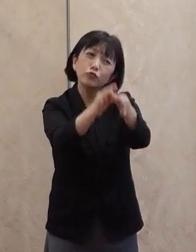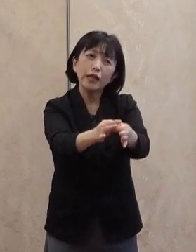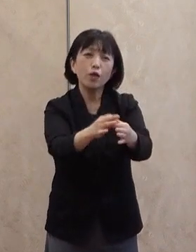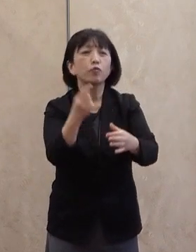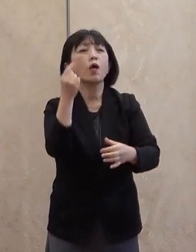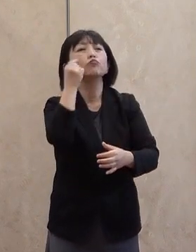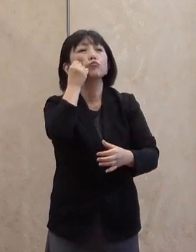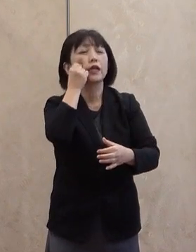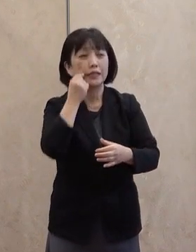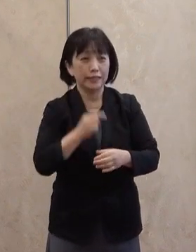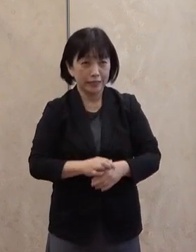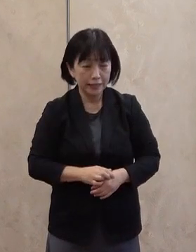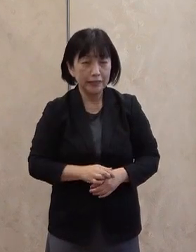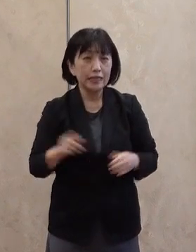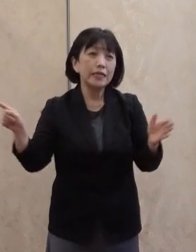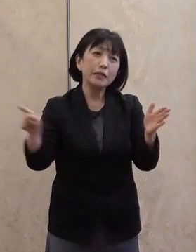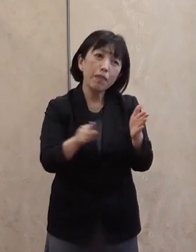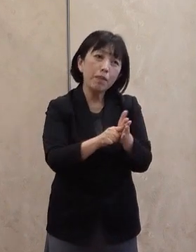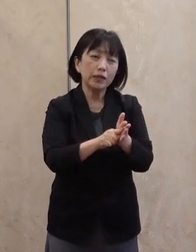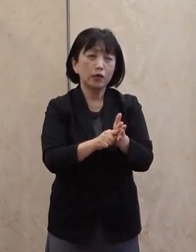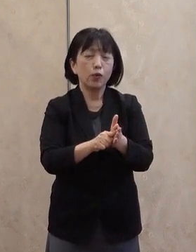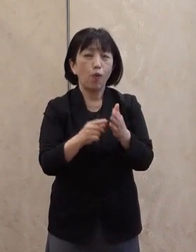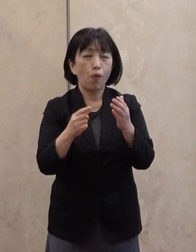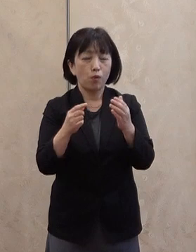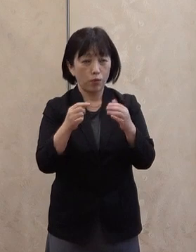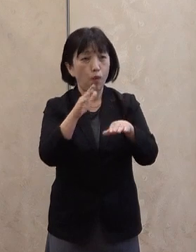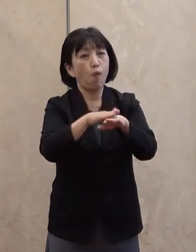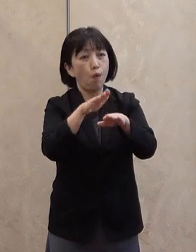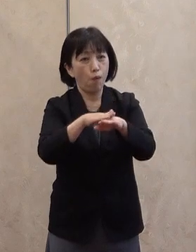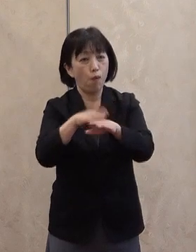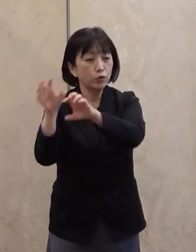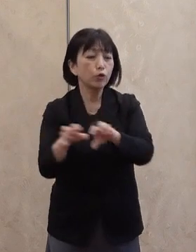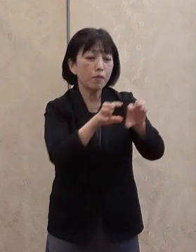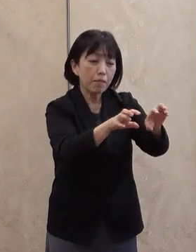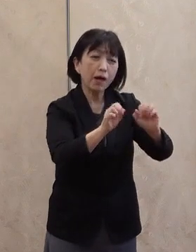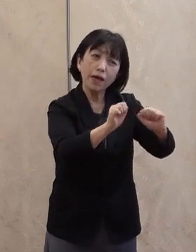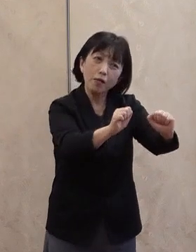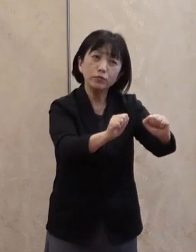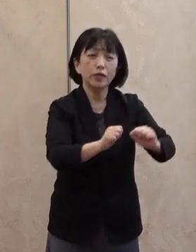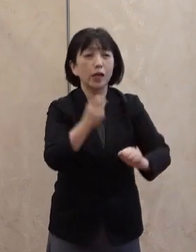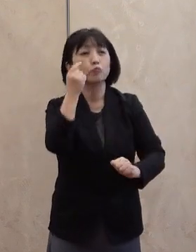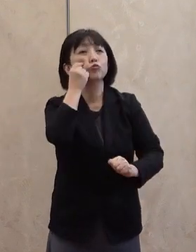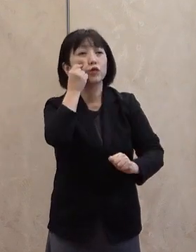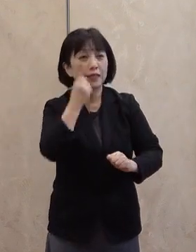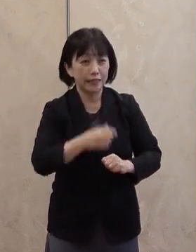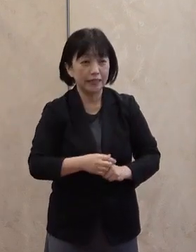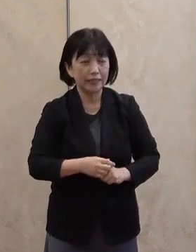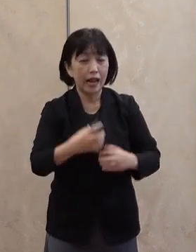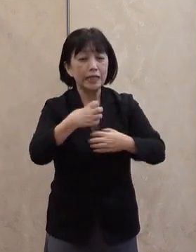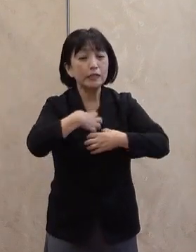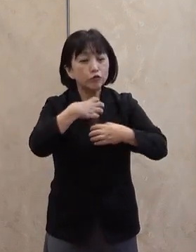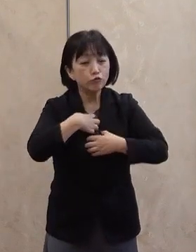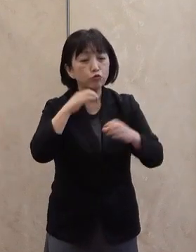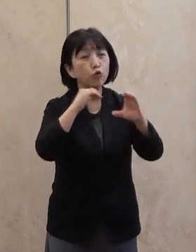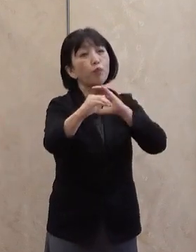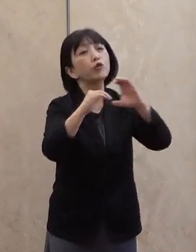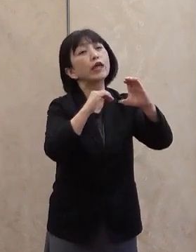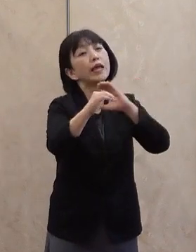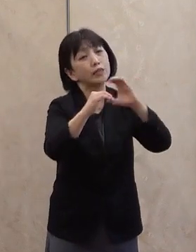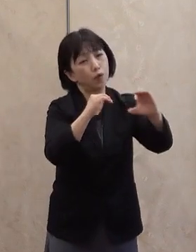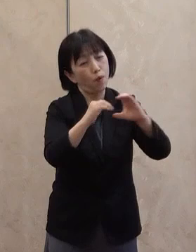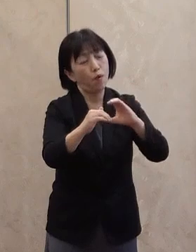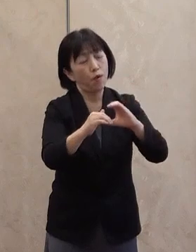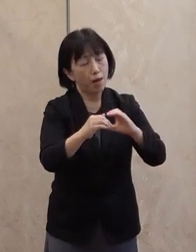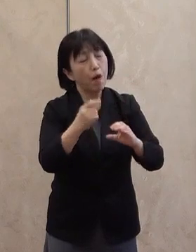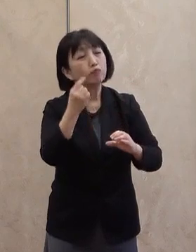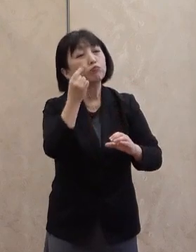ような同じやり方でもなかなかあの要はリスクコミュニケーションとしては非常に難し